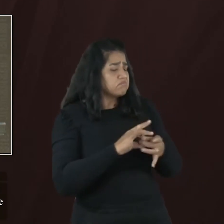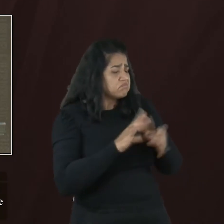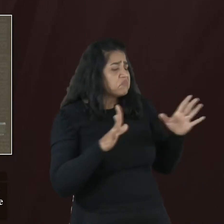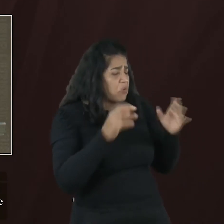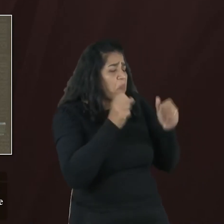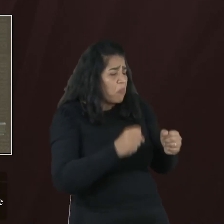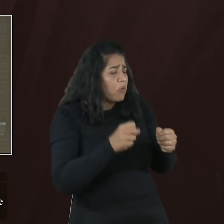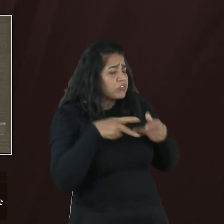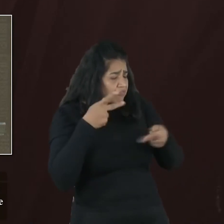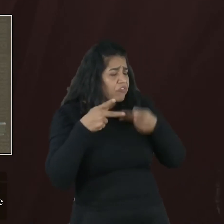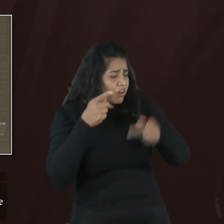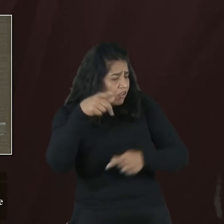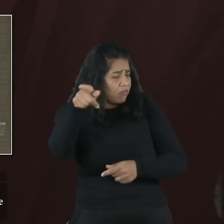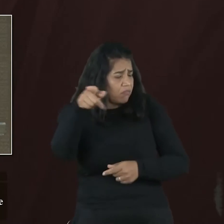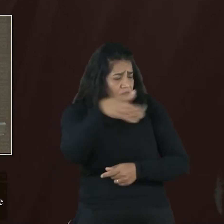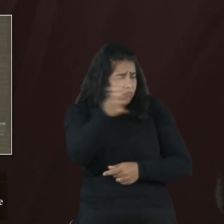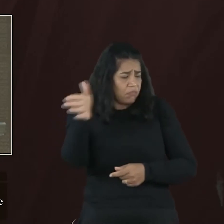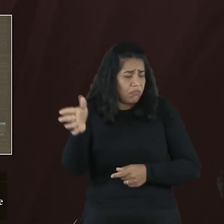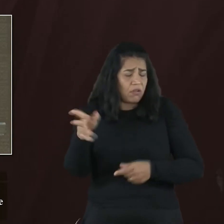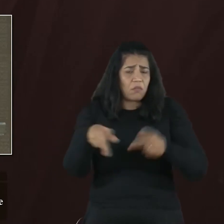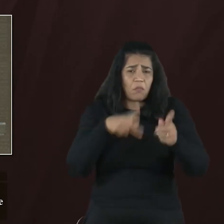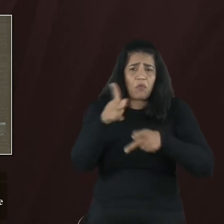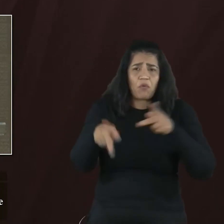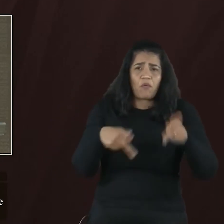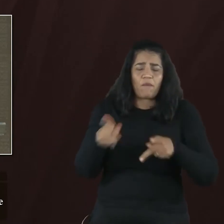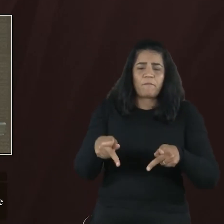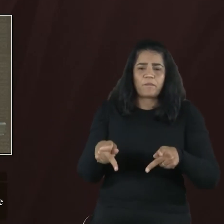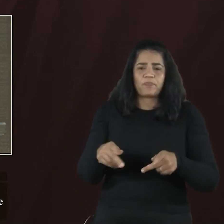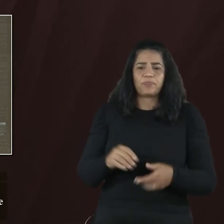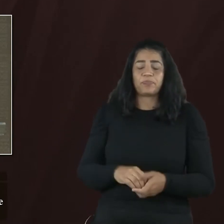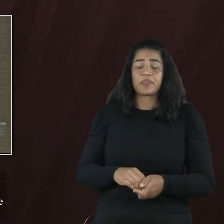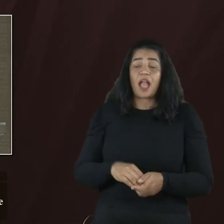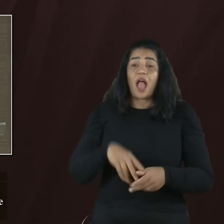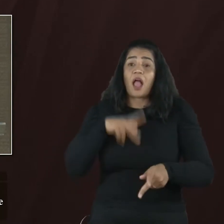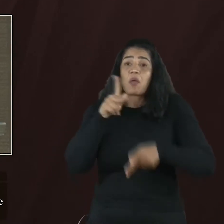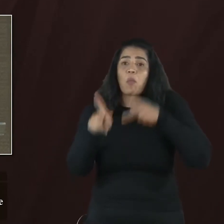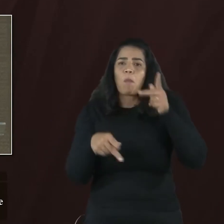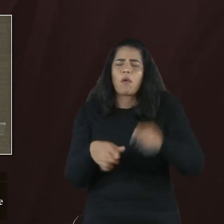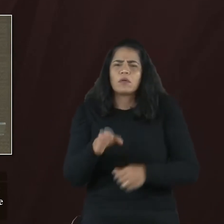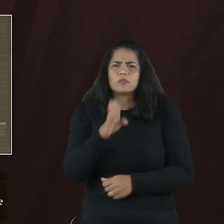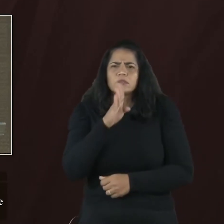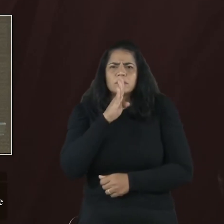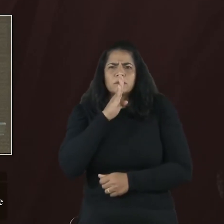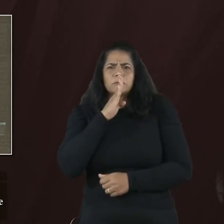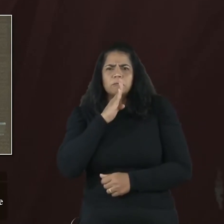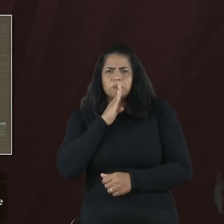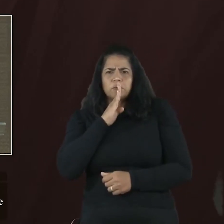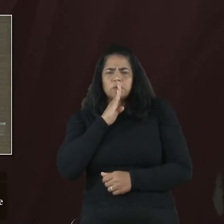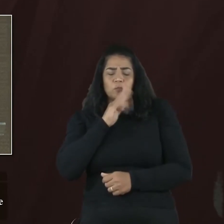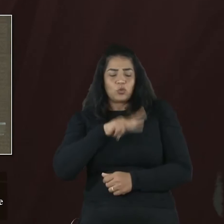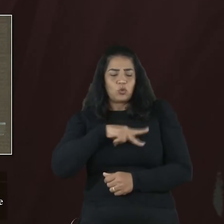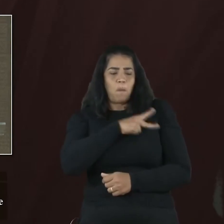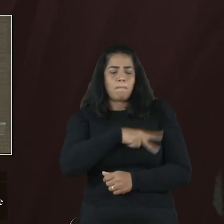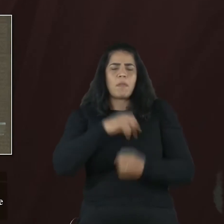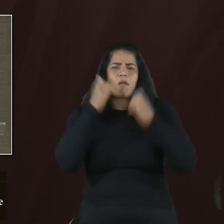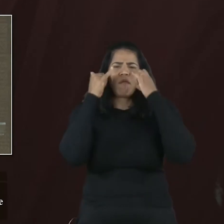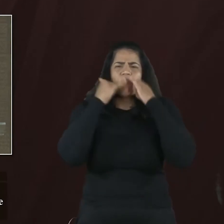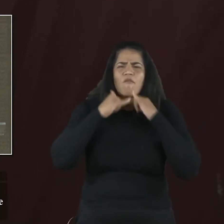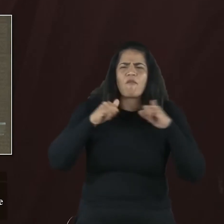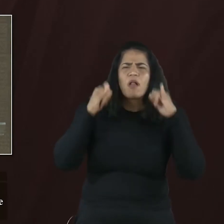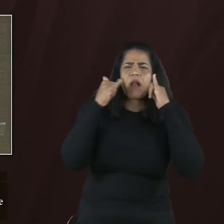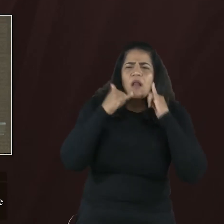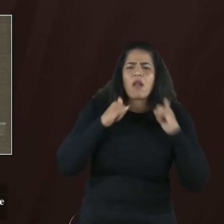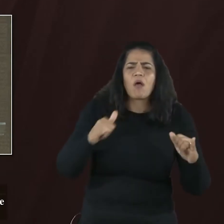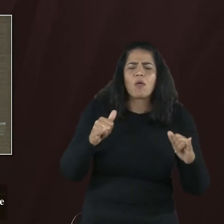mão sinal ao povo, fez-se grande silêncio, e ele falou em língua hebraica, dizendo: irmãos e pais,